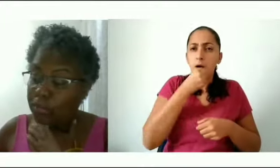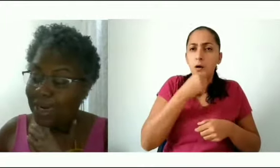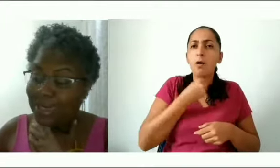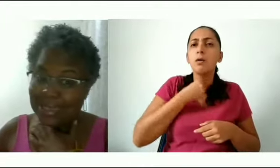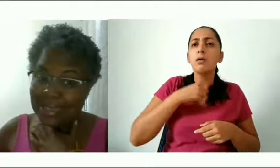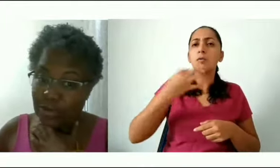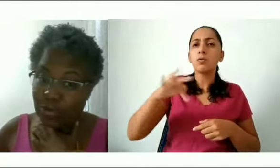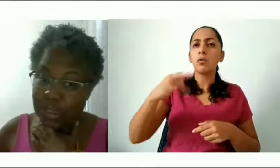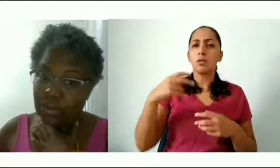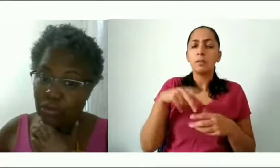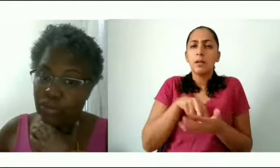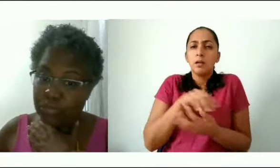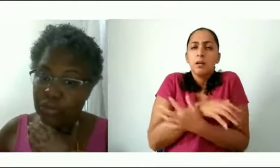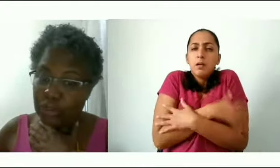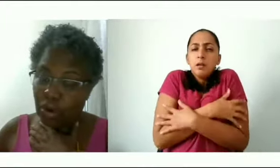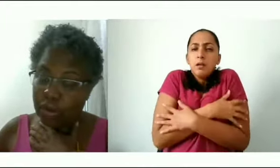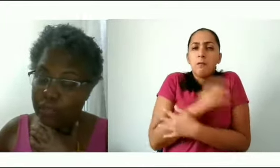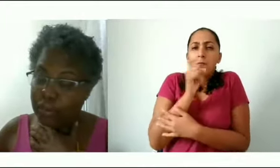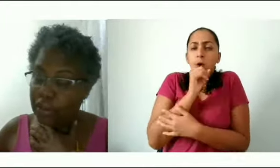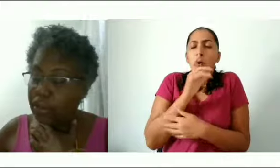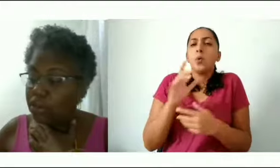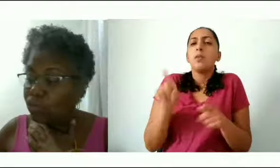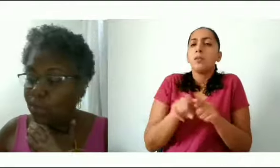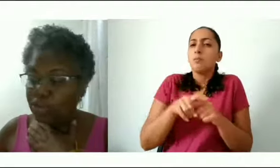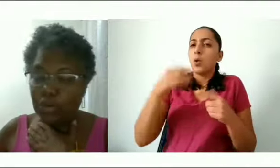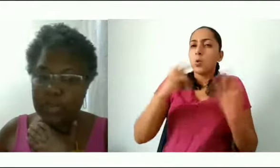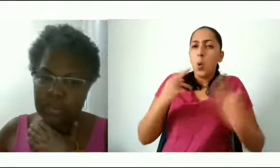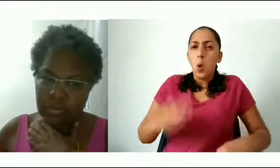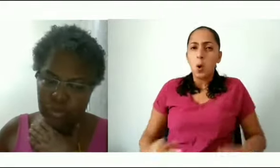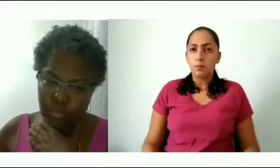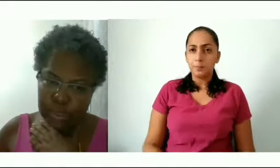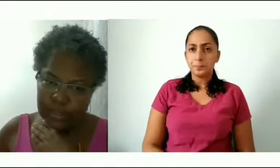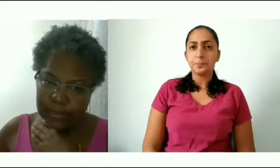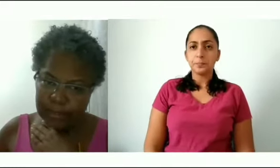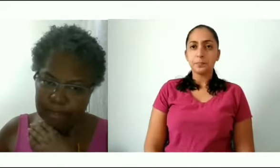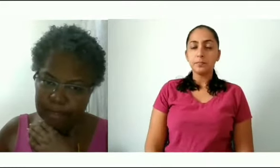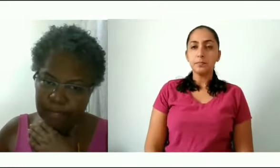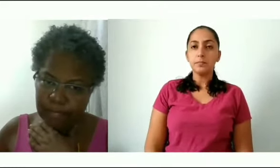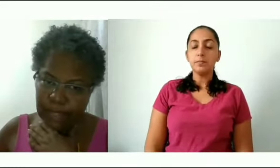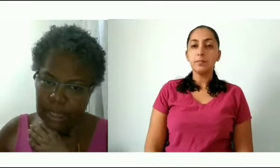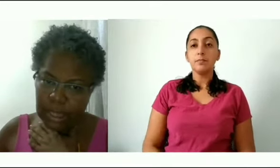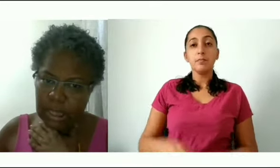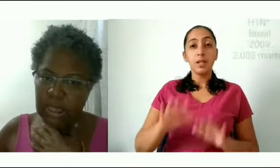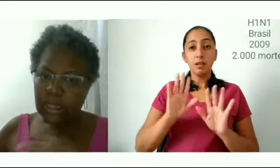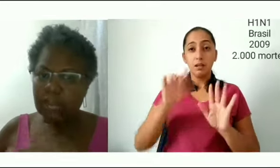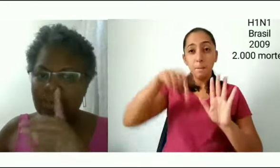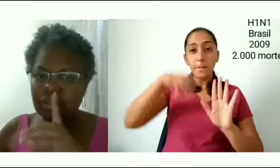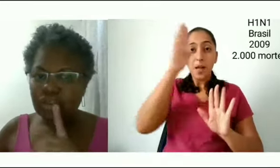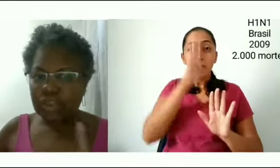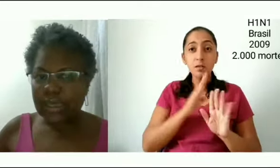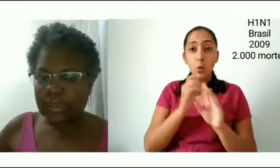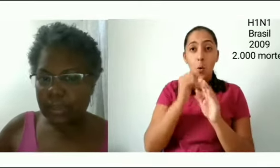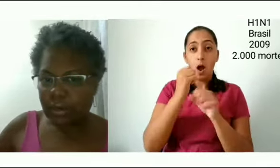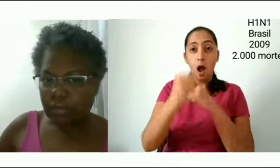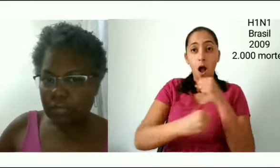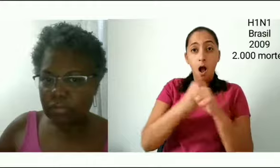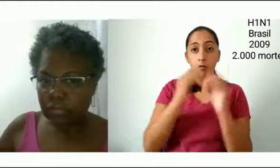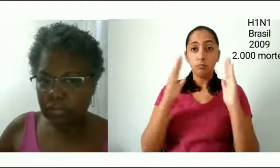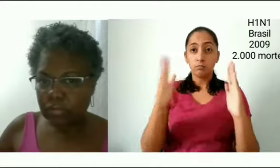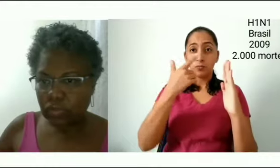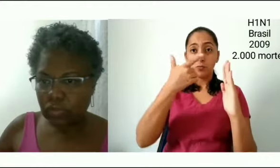Só no Brasil, em 2009, 2.000 pessoas morreram. Então, a gente tem que